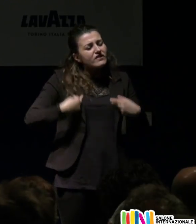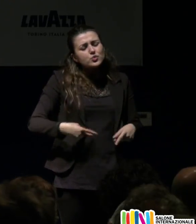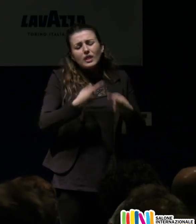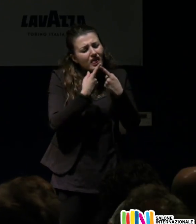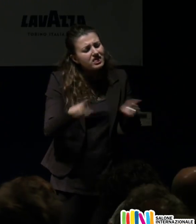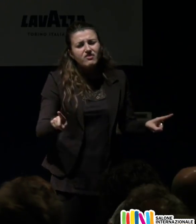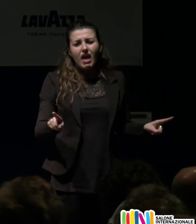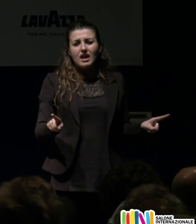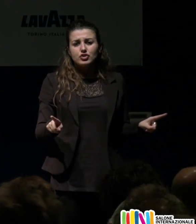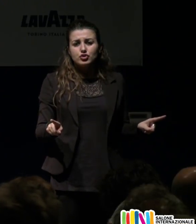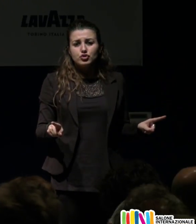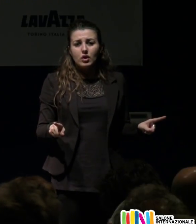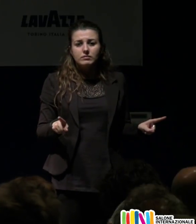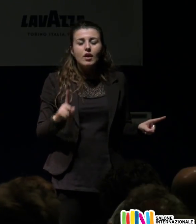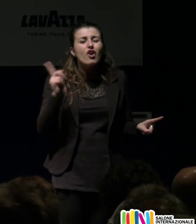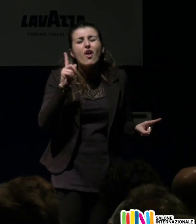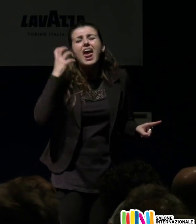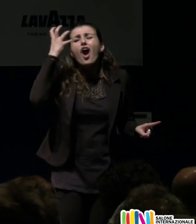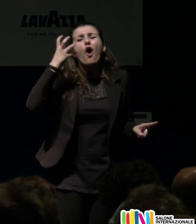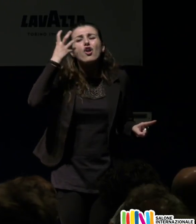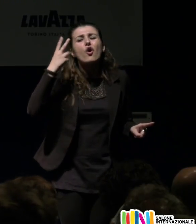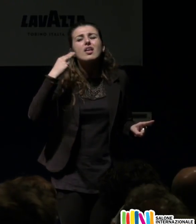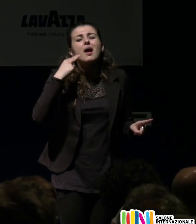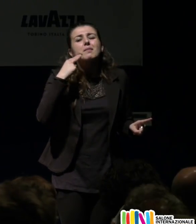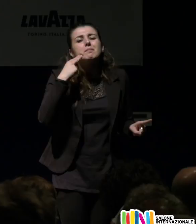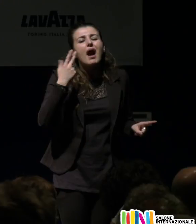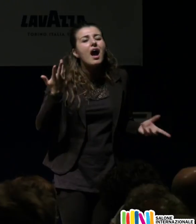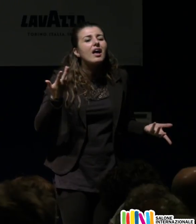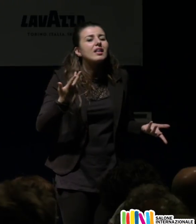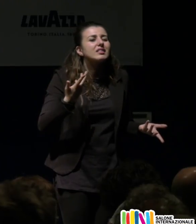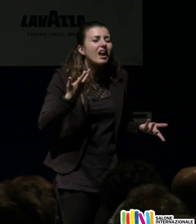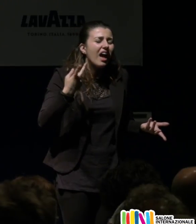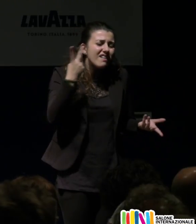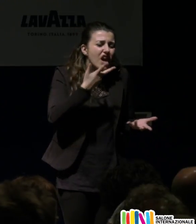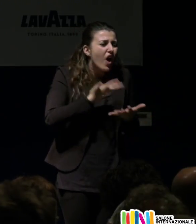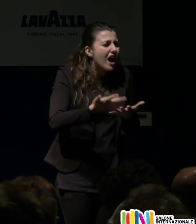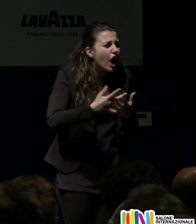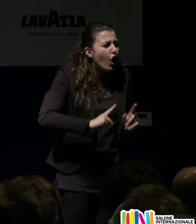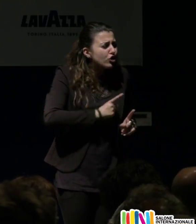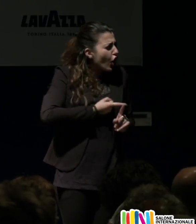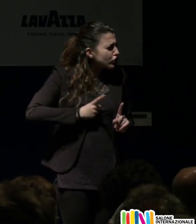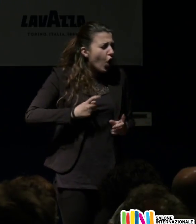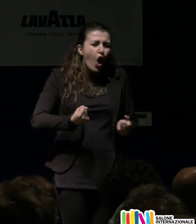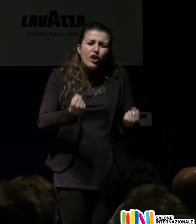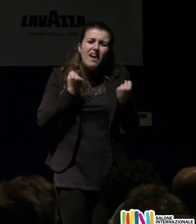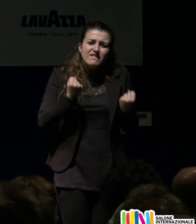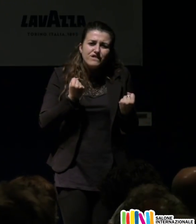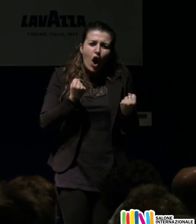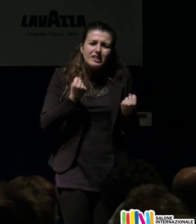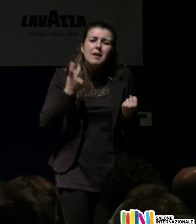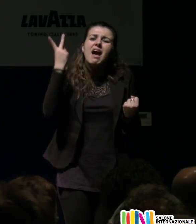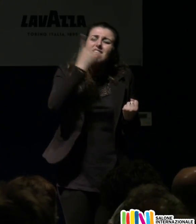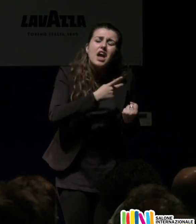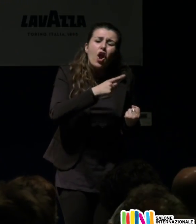non è l'orgoglio di un padre che parla ovviamente di un dolore immenso e neanche di un padre che sta